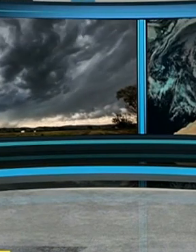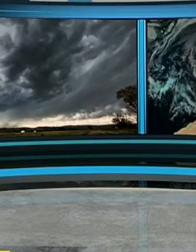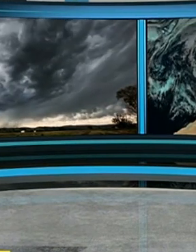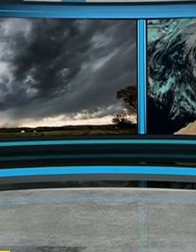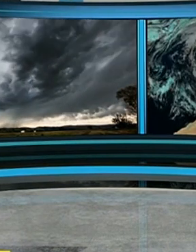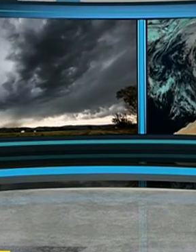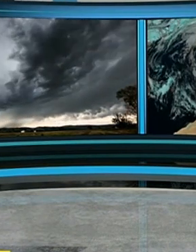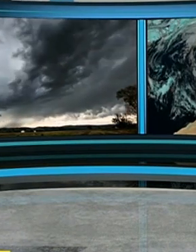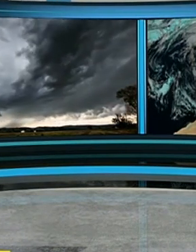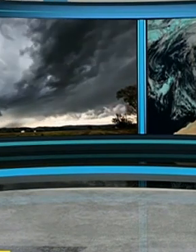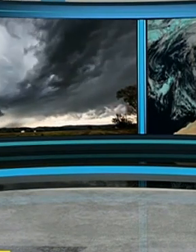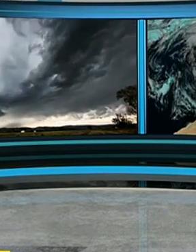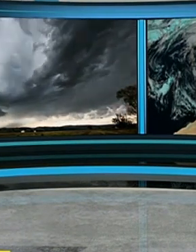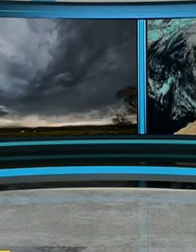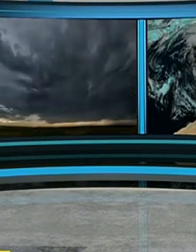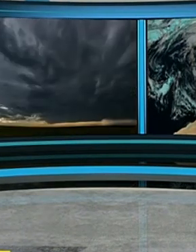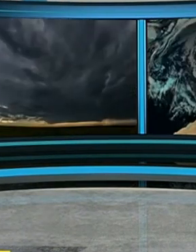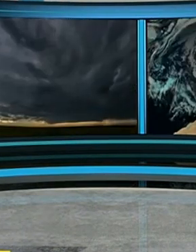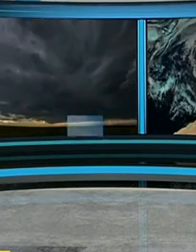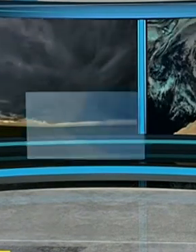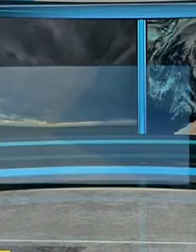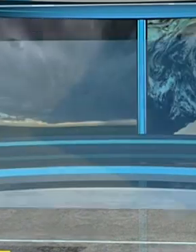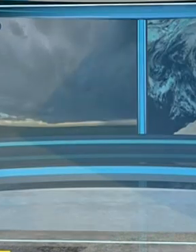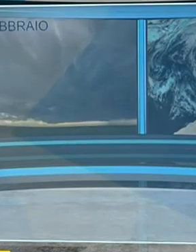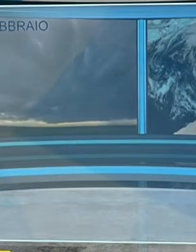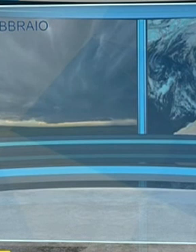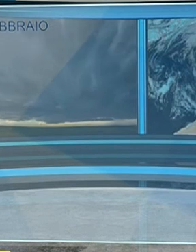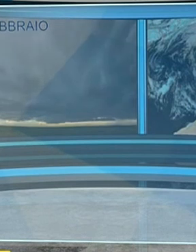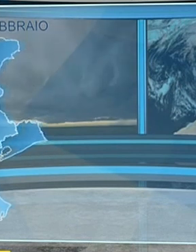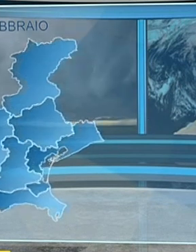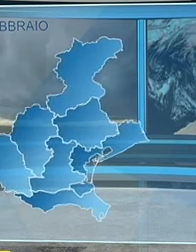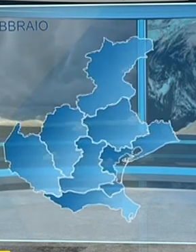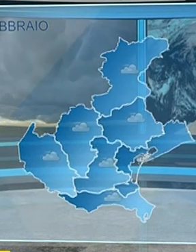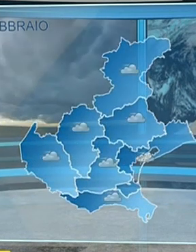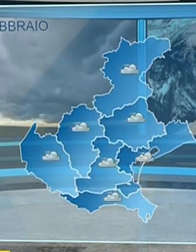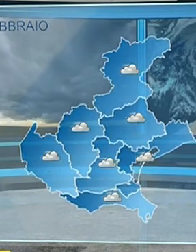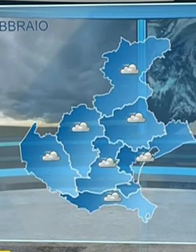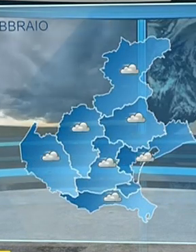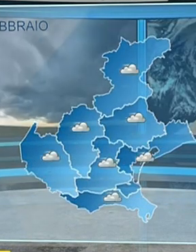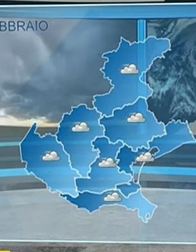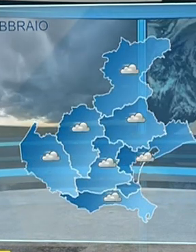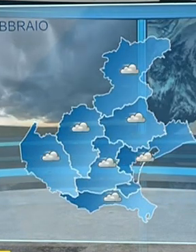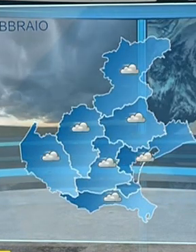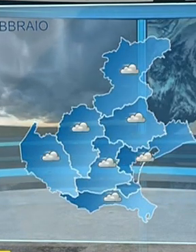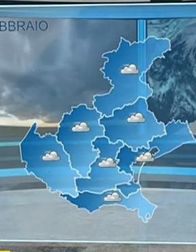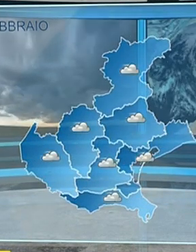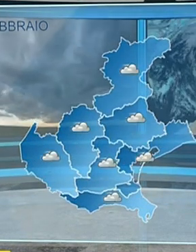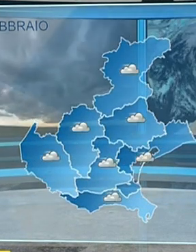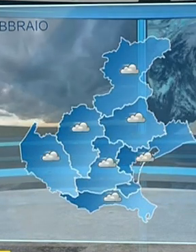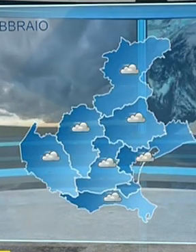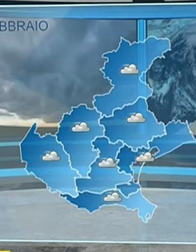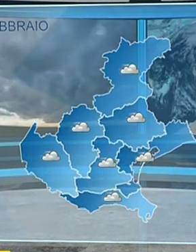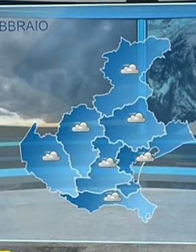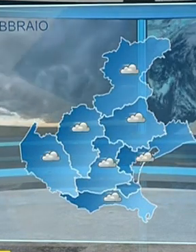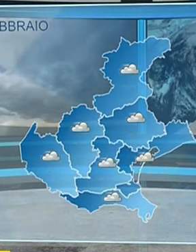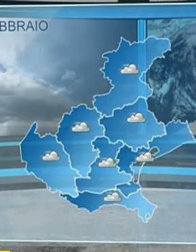mancherà qualche occasionale disturbo, ma vediamo insieme il dettaglio. Sul Veneto il sole in questa giornata non si